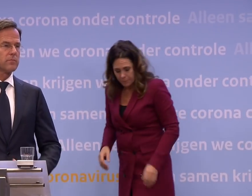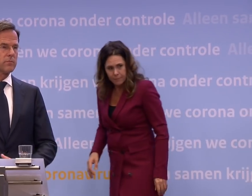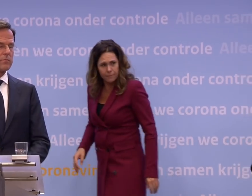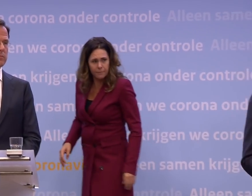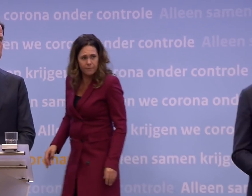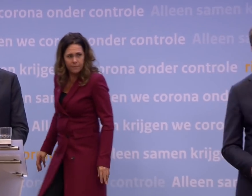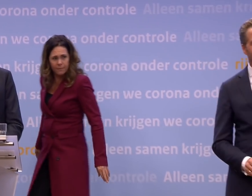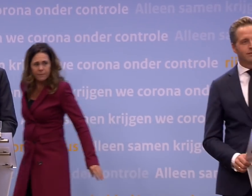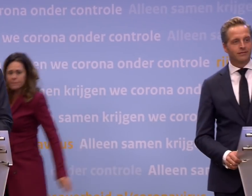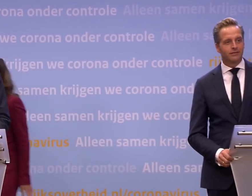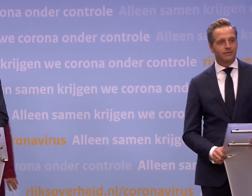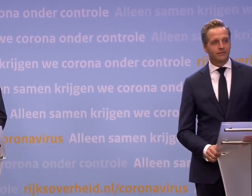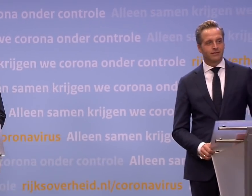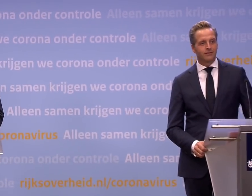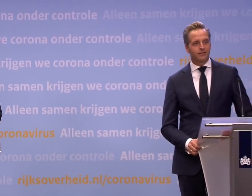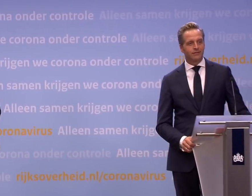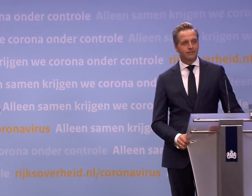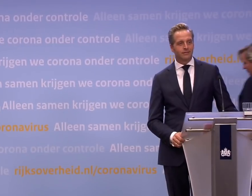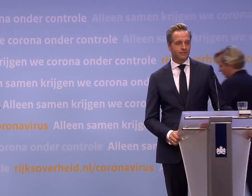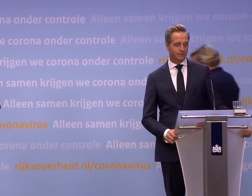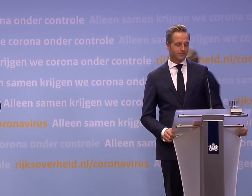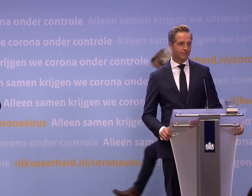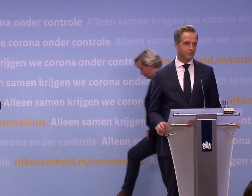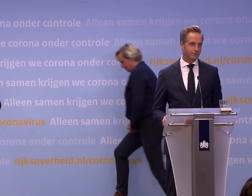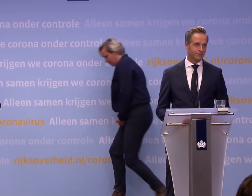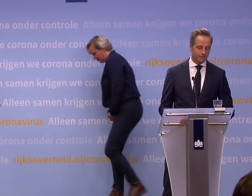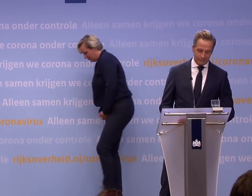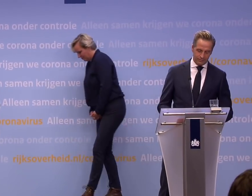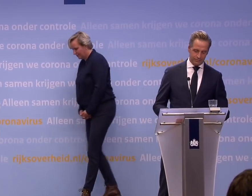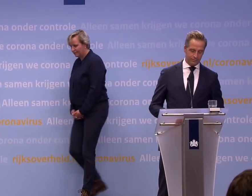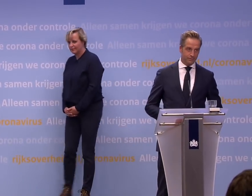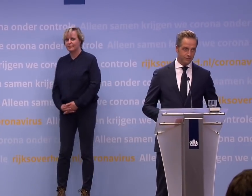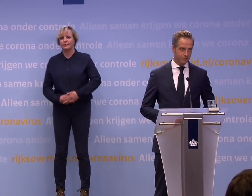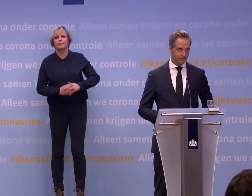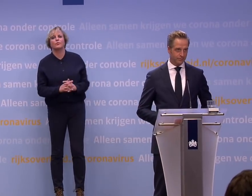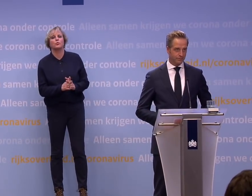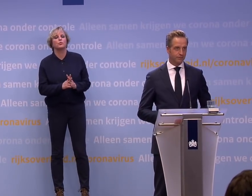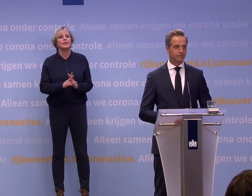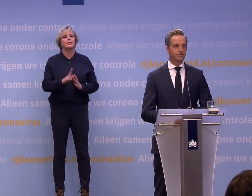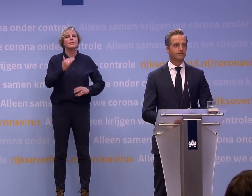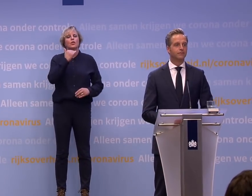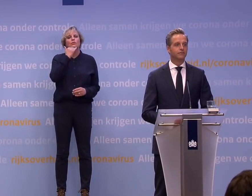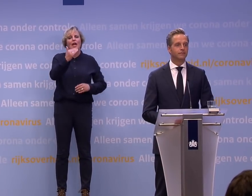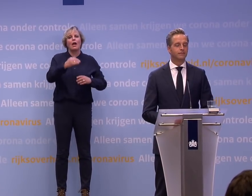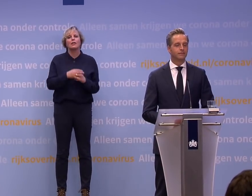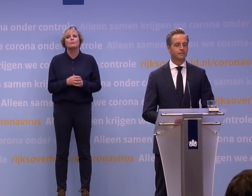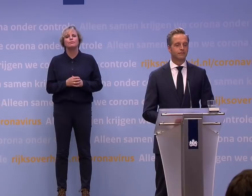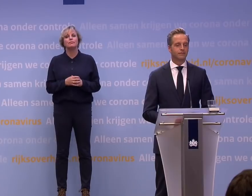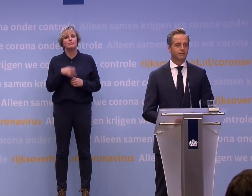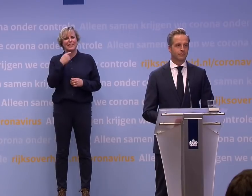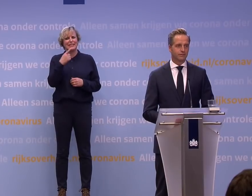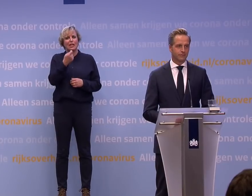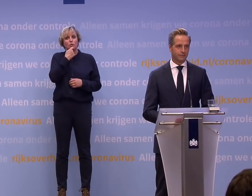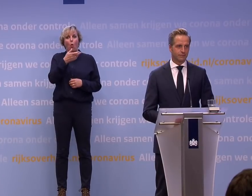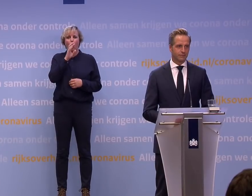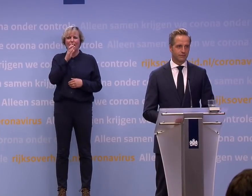U zei dat de hele hond daar dichtgaat. Je zegt dat de hond daar waar geen mensen aanwezig zijn, dus afhaalrestaurants en bezorgdiensten, dat die ook